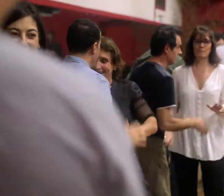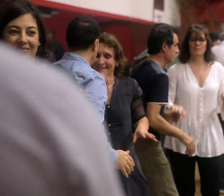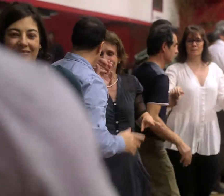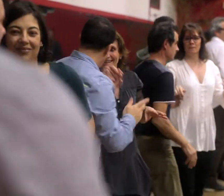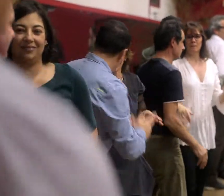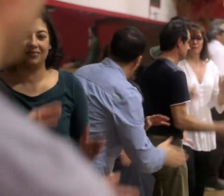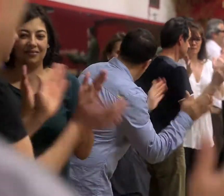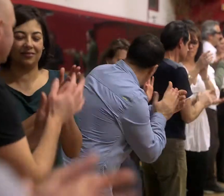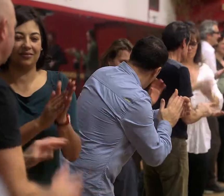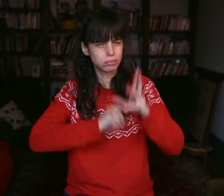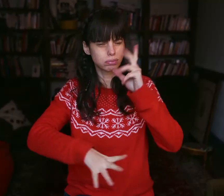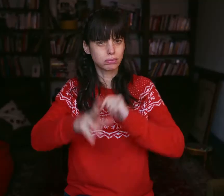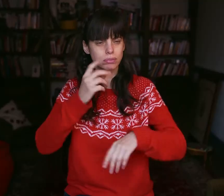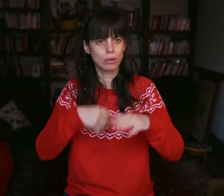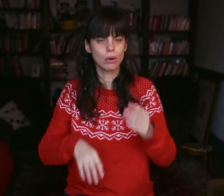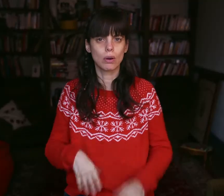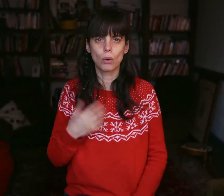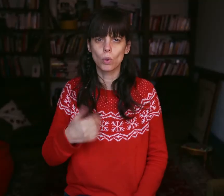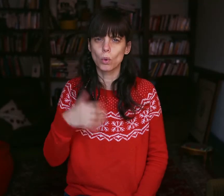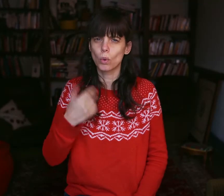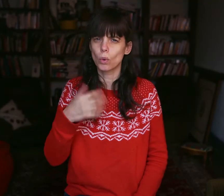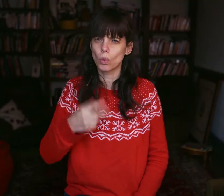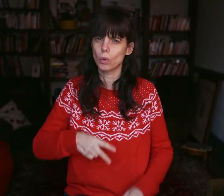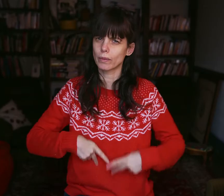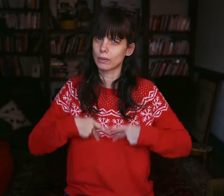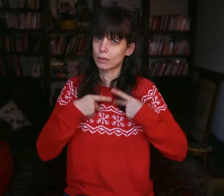Tu m'as parlé longuement de toi et de tous les obstacles qui jalonnaient ta vie.